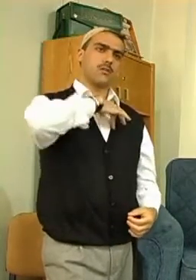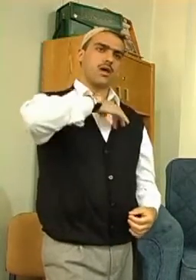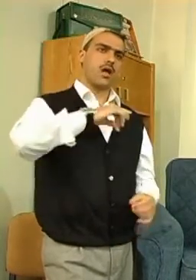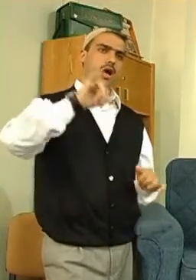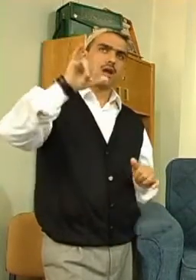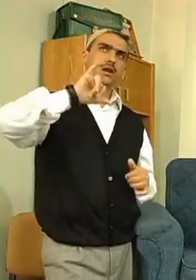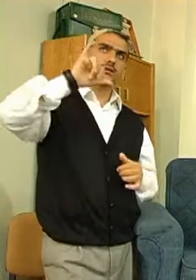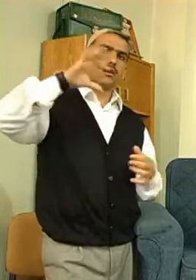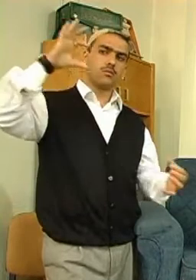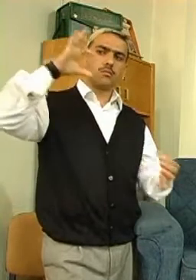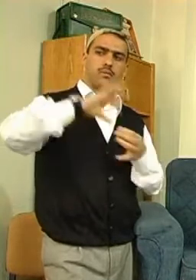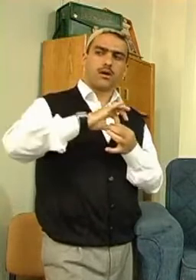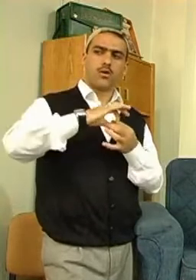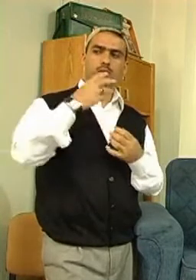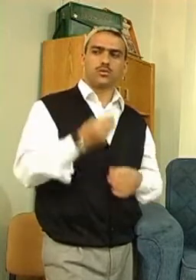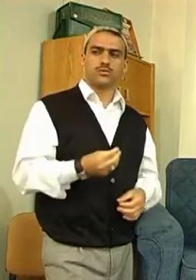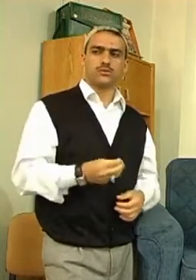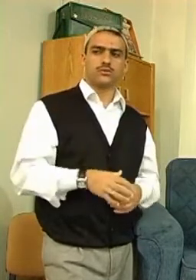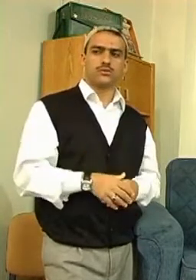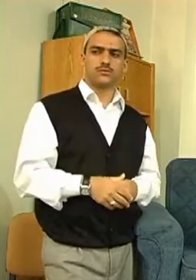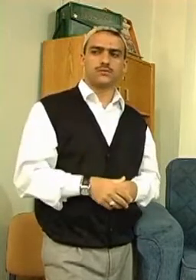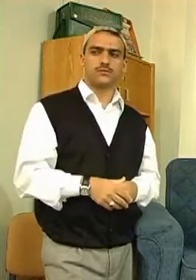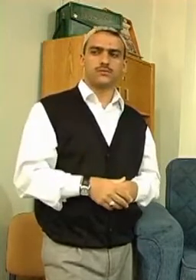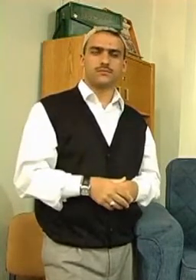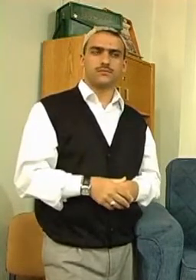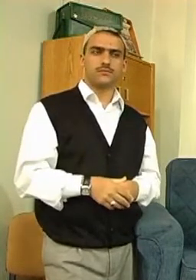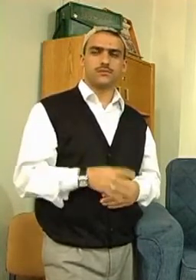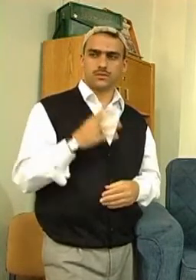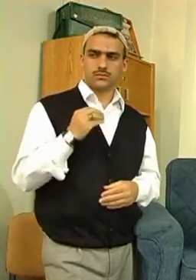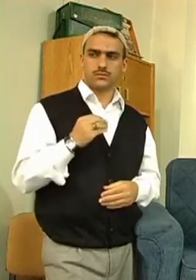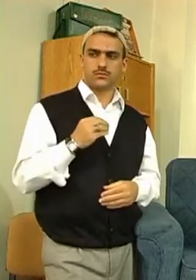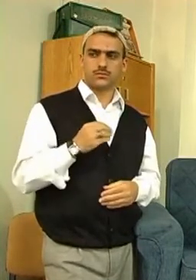intisap. Yani arada az fark var yani. Nispet şu.